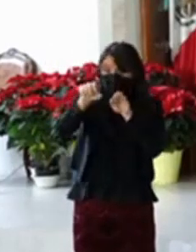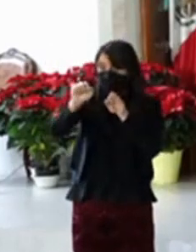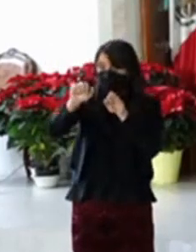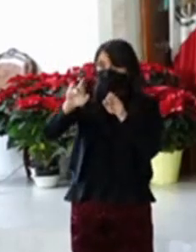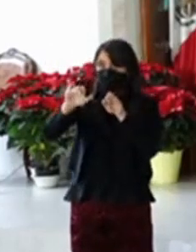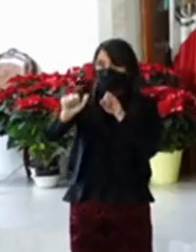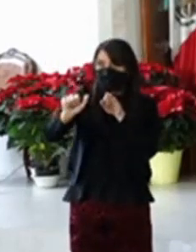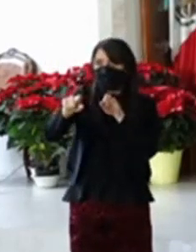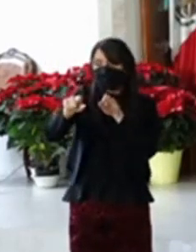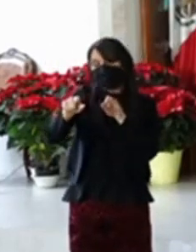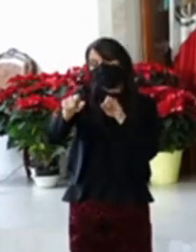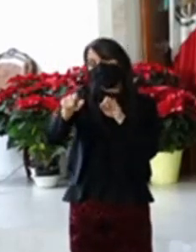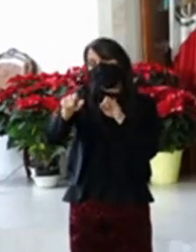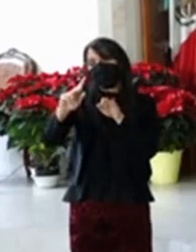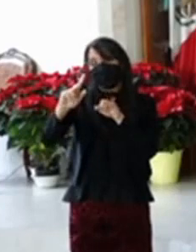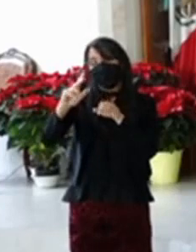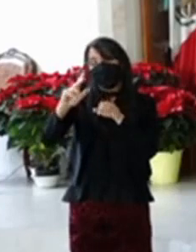cuya capital Damasco,